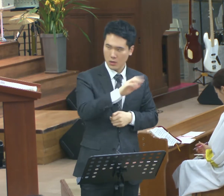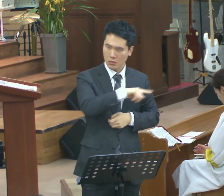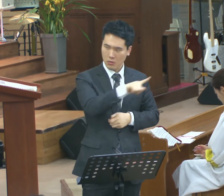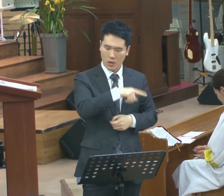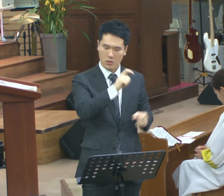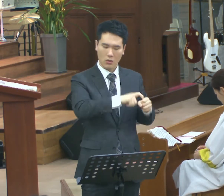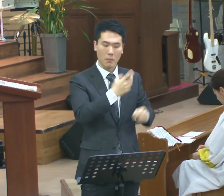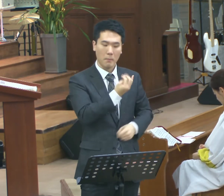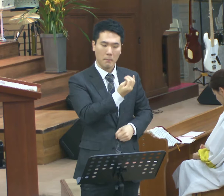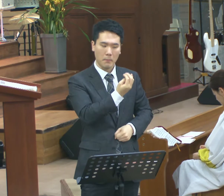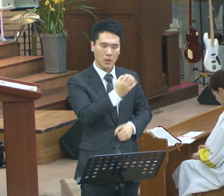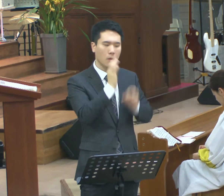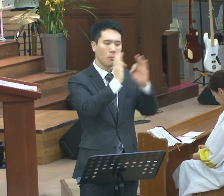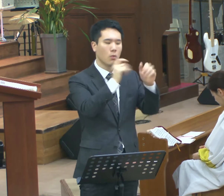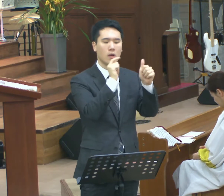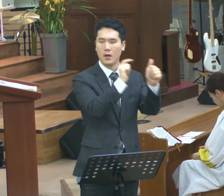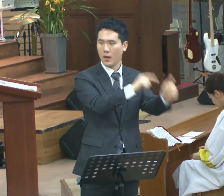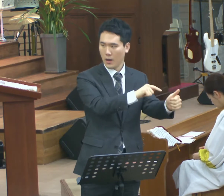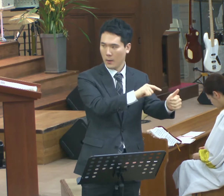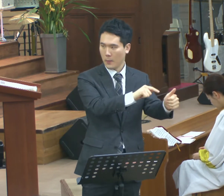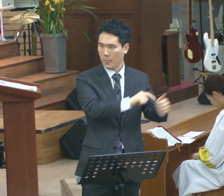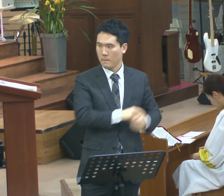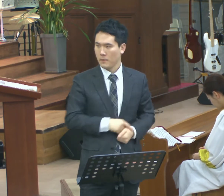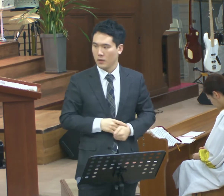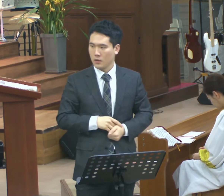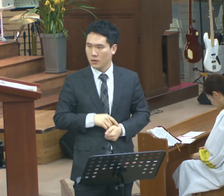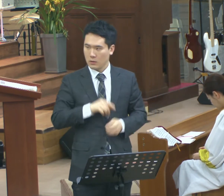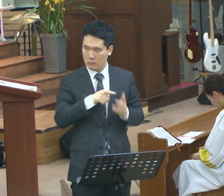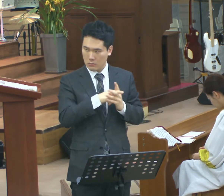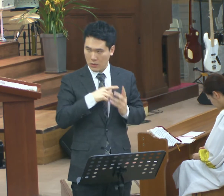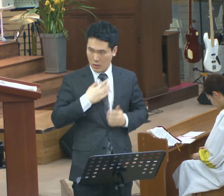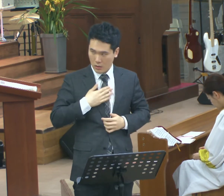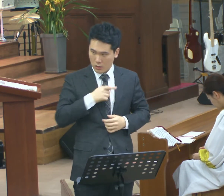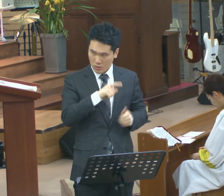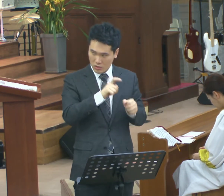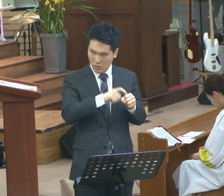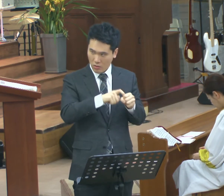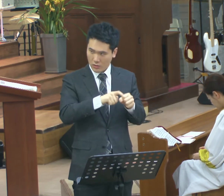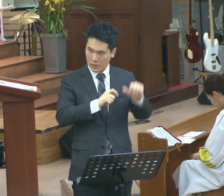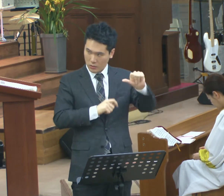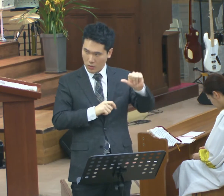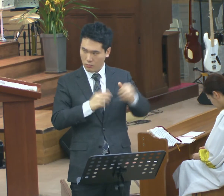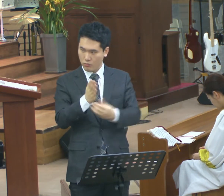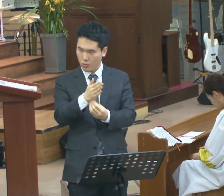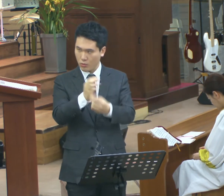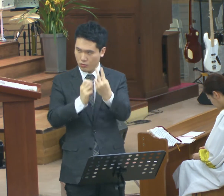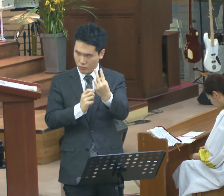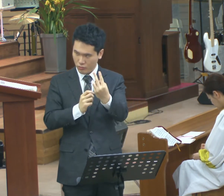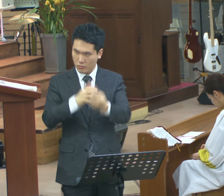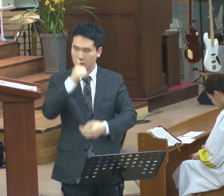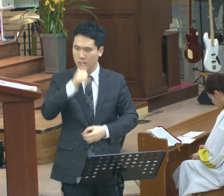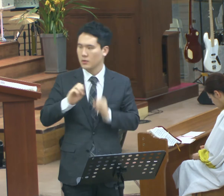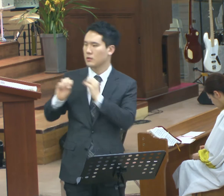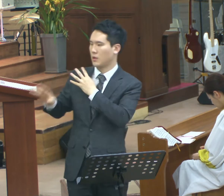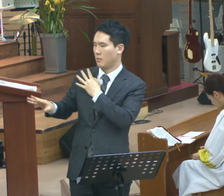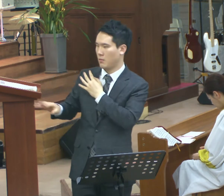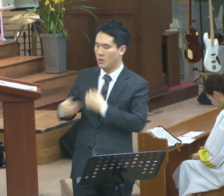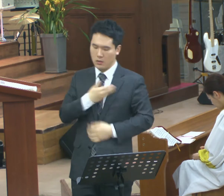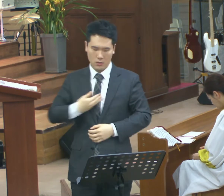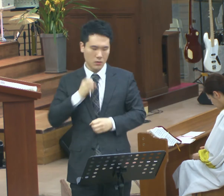있는지 가서 보라 하시니 알아보고 이르되 떡 5개와 물고기 2마리가 있더이다 하거늘 제자들에게 명하사 그 모든 사람들로